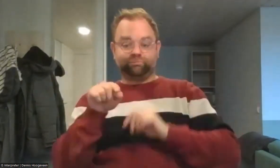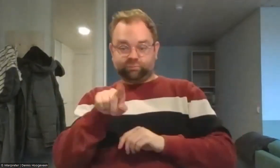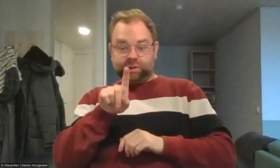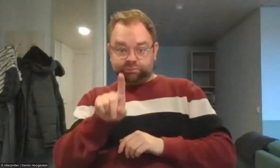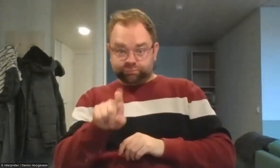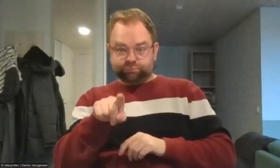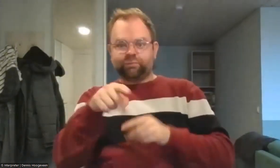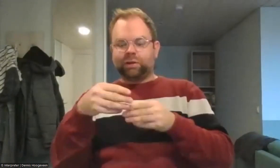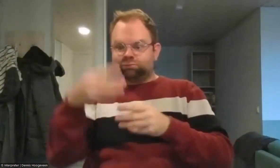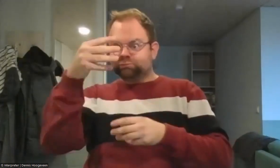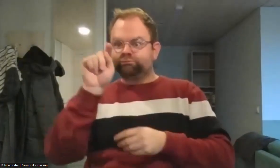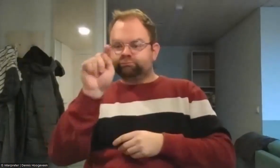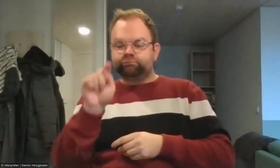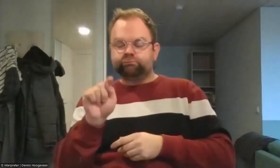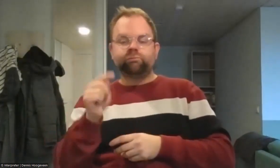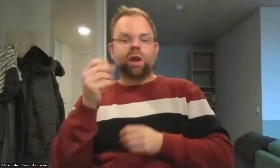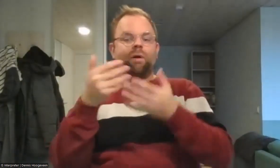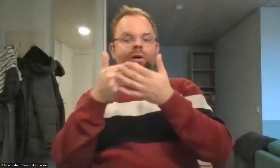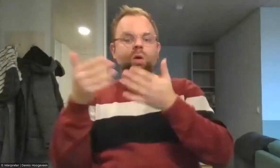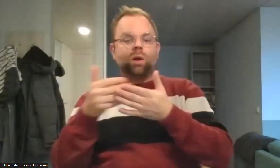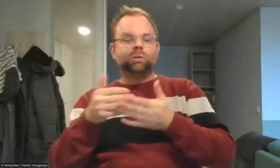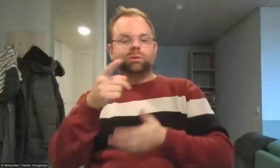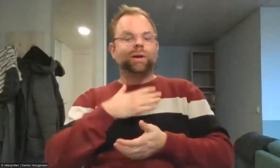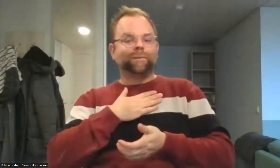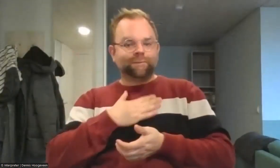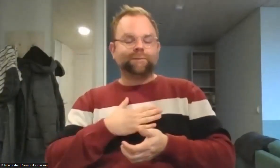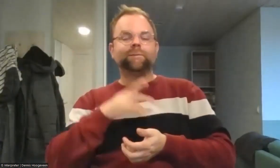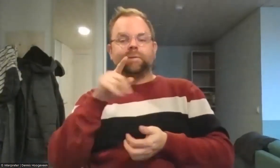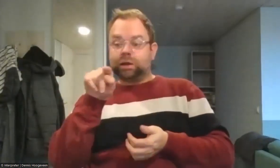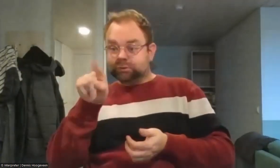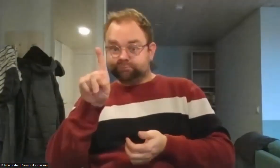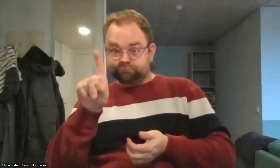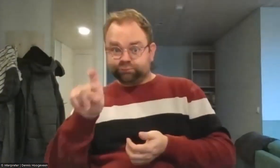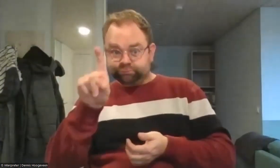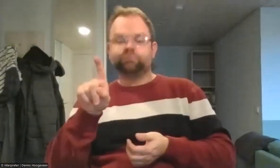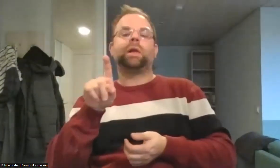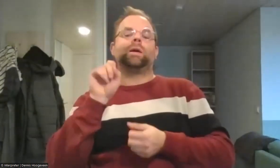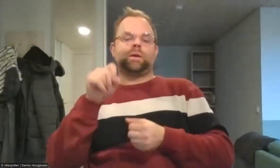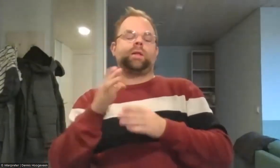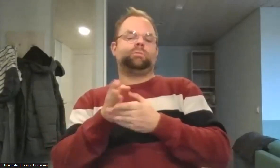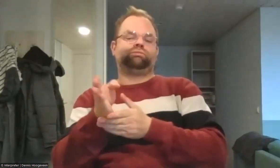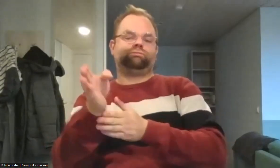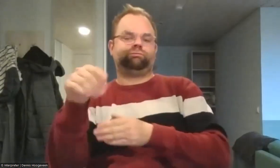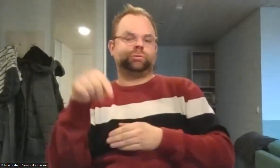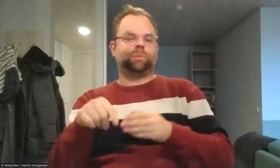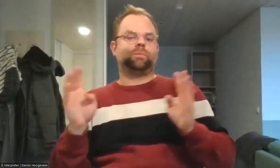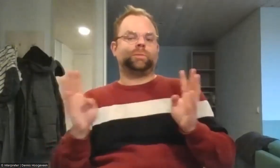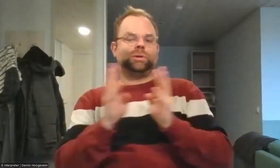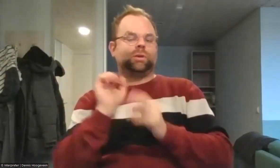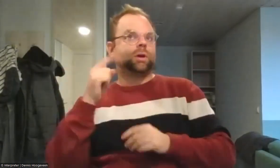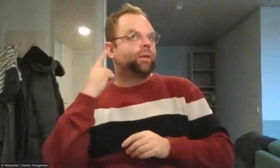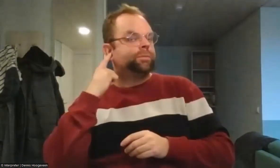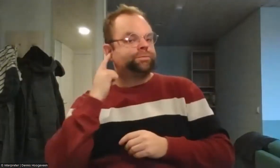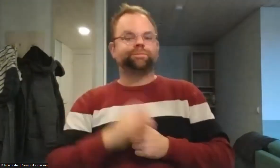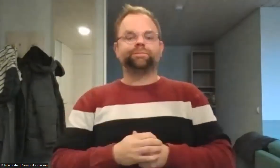pour traduction simultanée. S'il vous plaît, choisissez celui qui vous appartient. Les participants n'ont